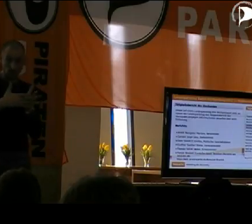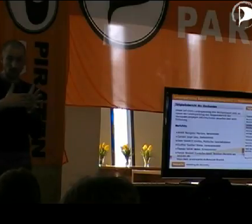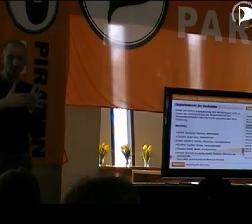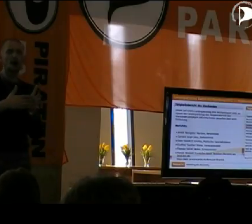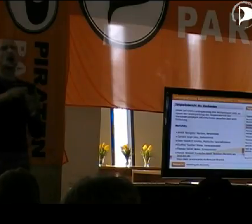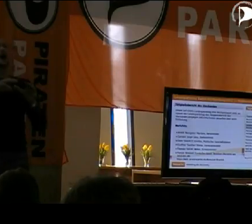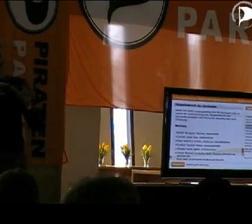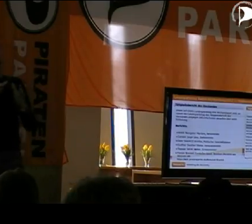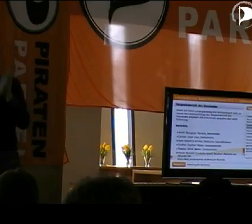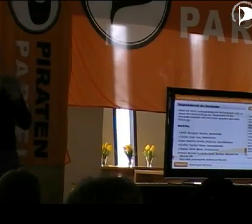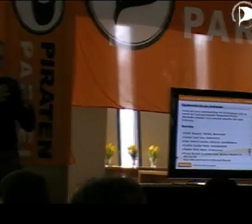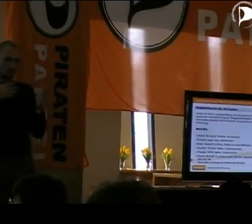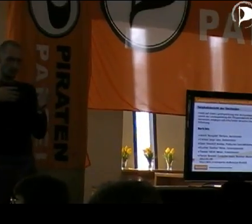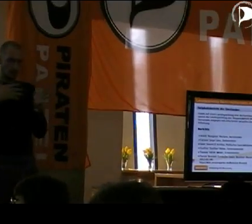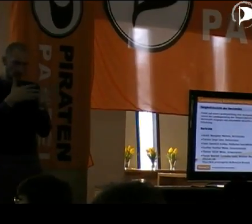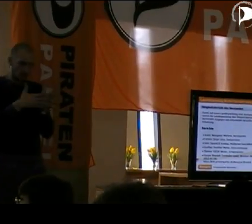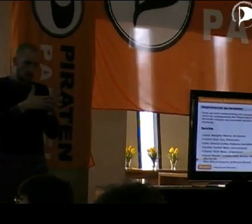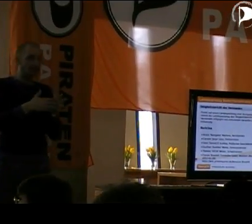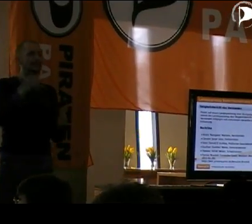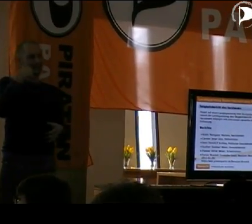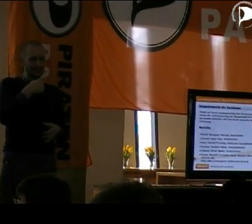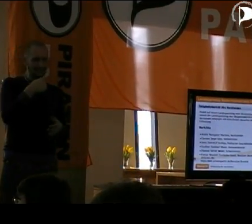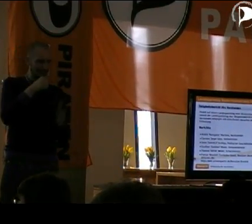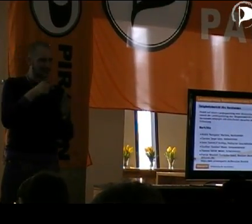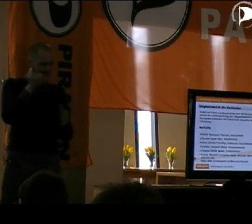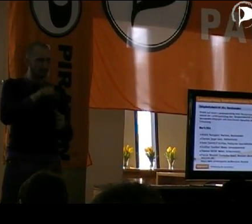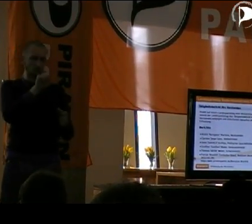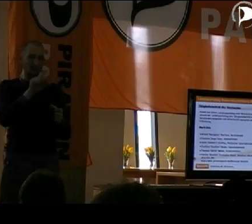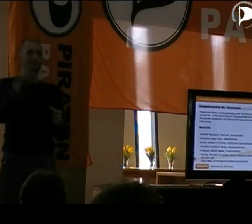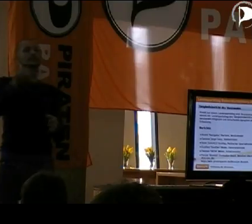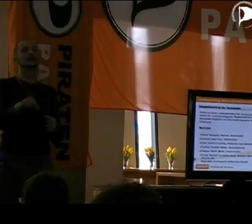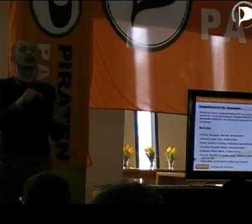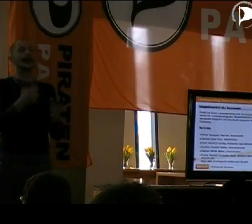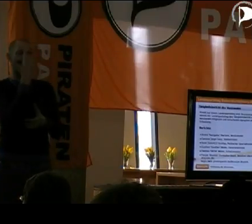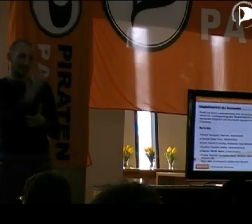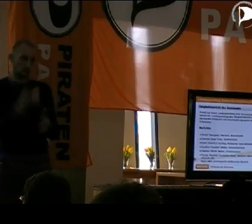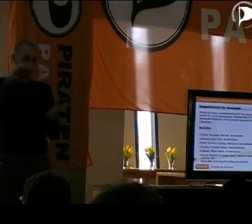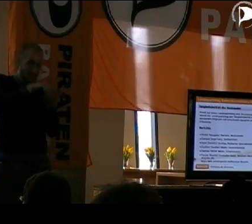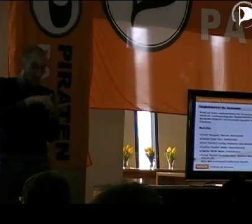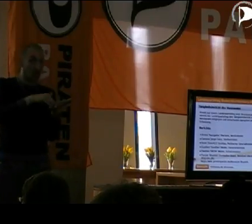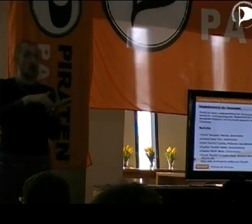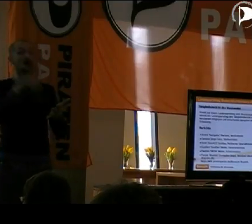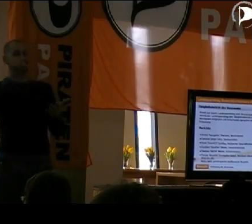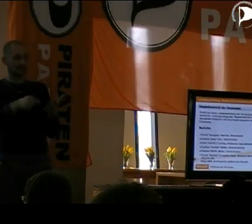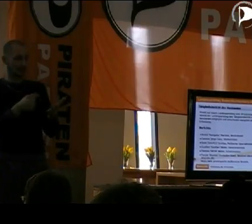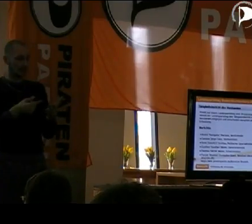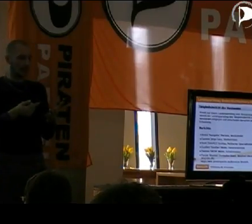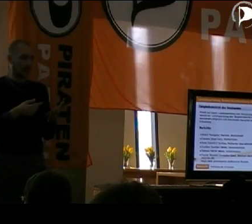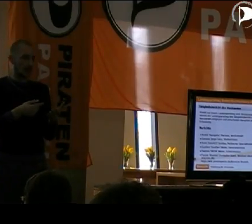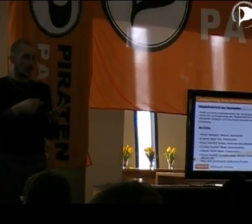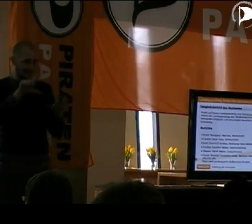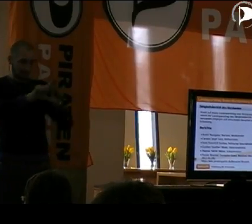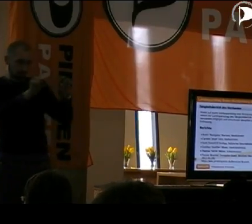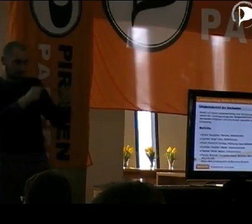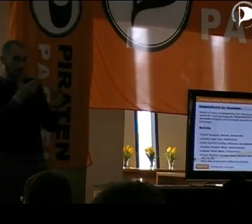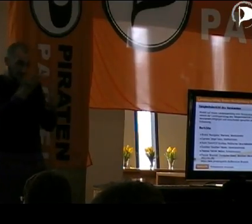rechnungsprüfungsbericht umsatz auf der rechnung da sind und dass die nicht hinnehmbar nachgewiesen sind das heißt